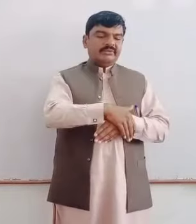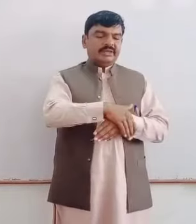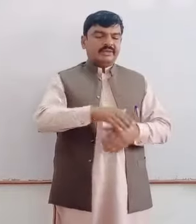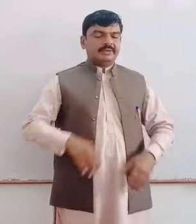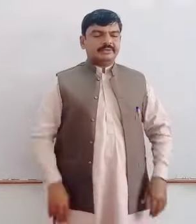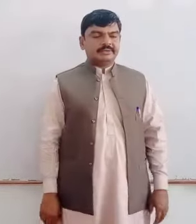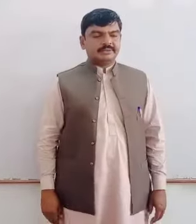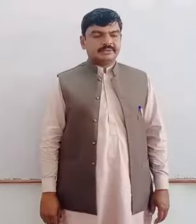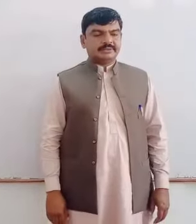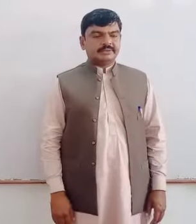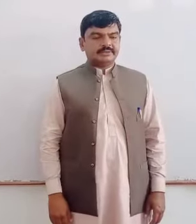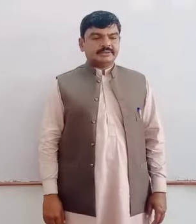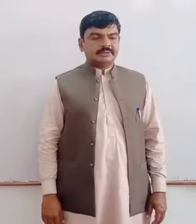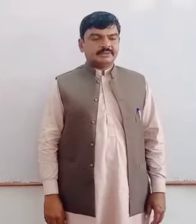वही, गारे सौर,